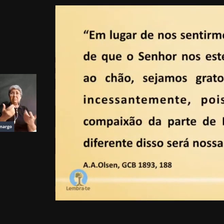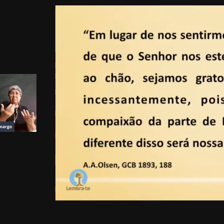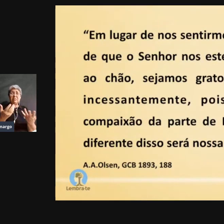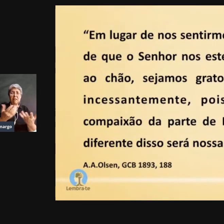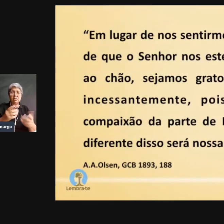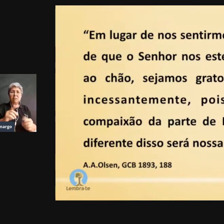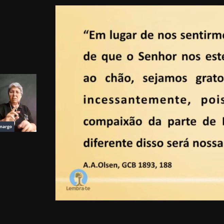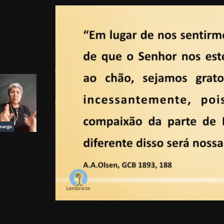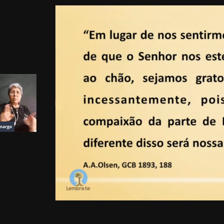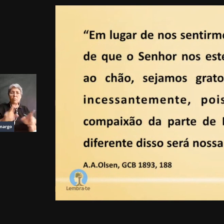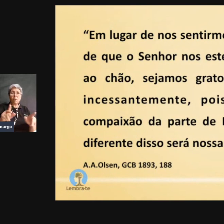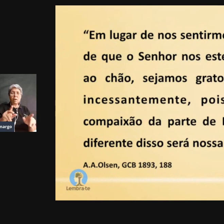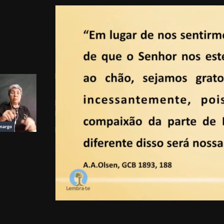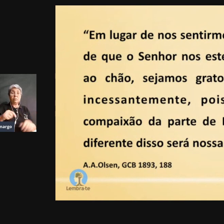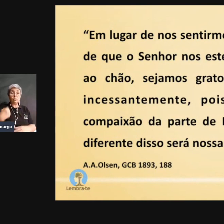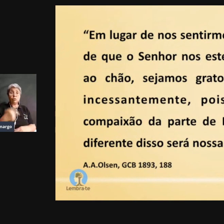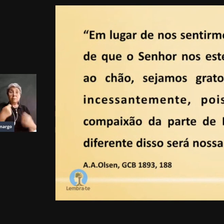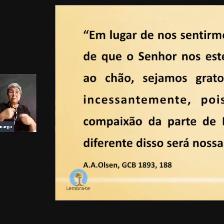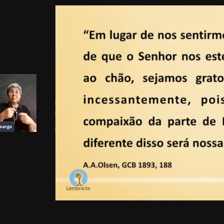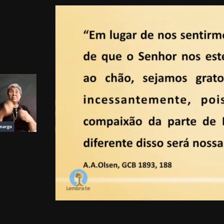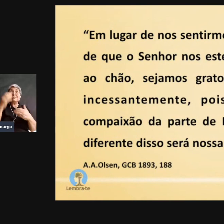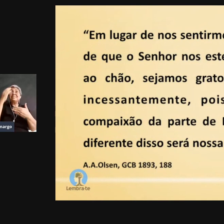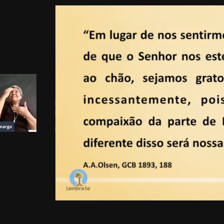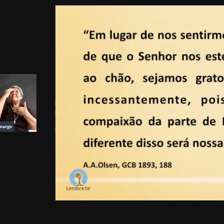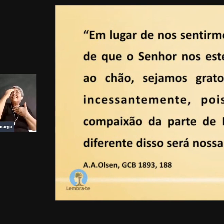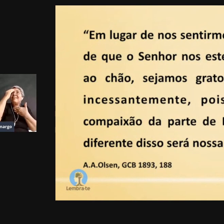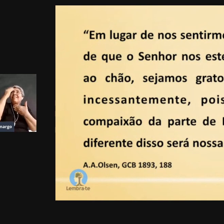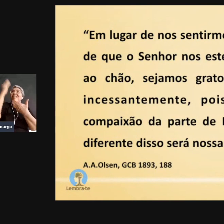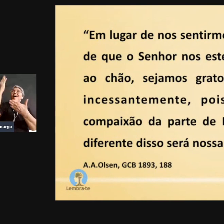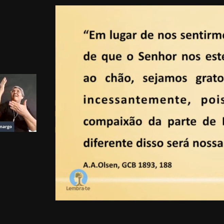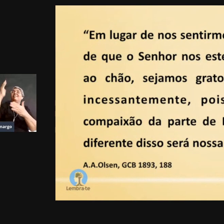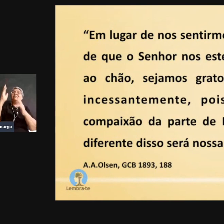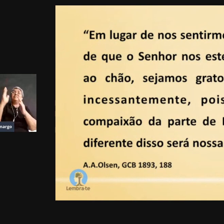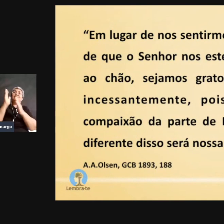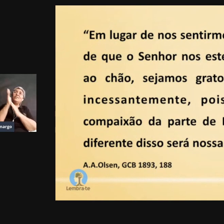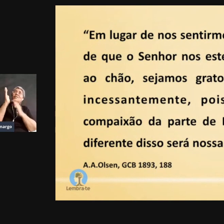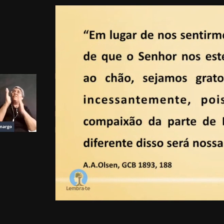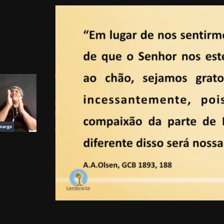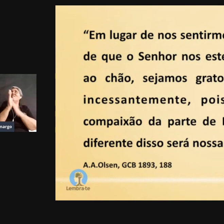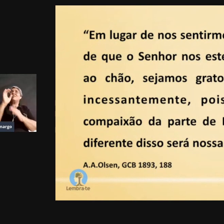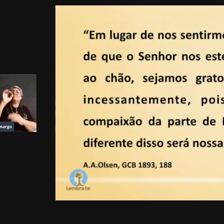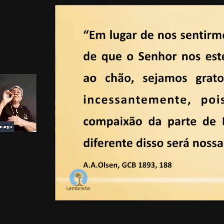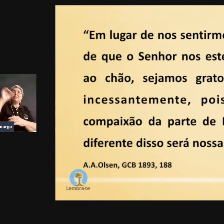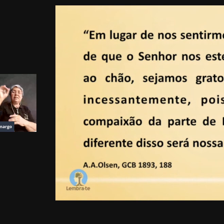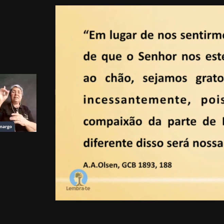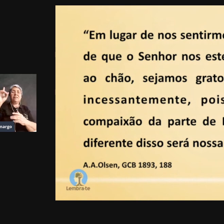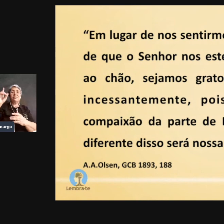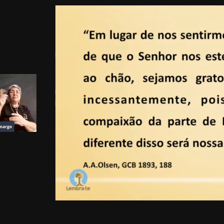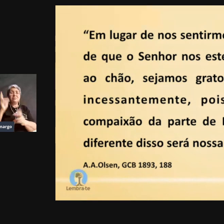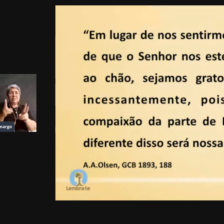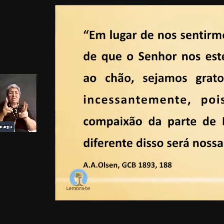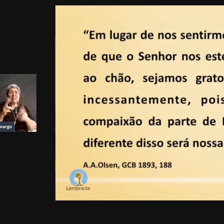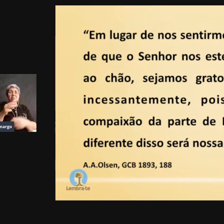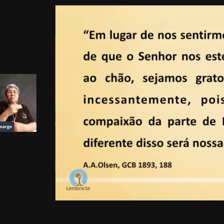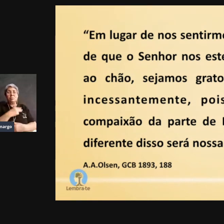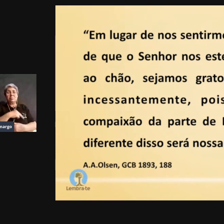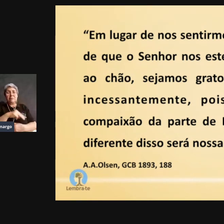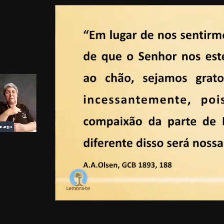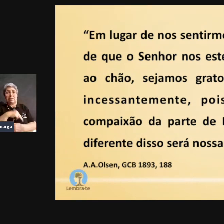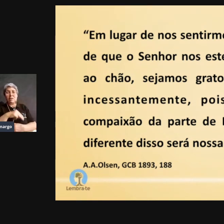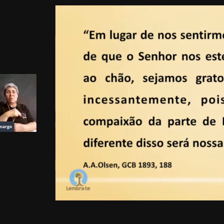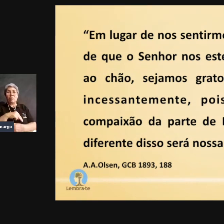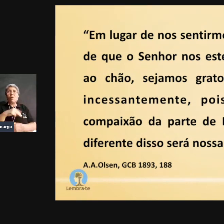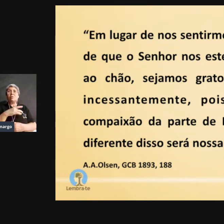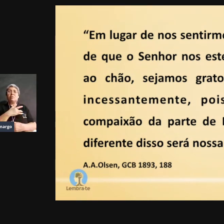chão, sejamos gratos e louvemos ao Senhor incessantemente, pois isso é misericórdia e compaixão da parte de